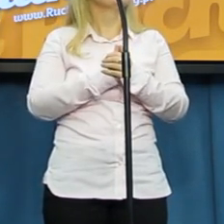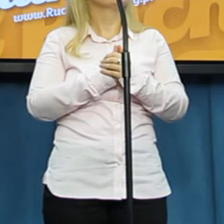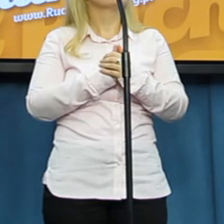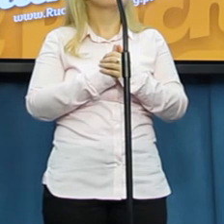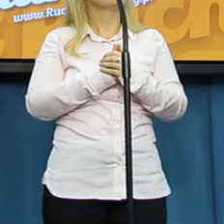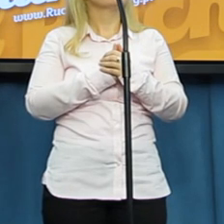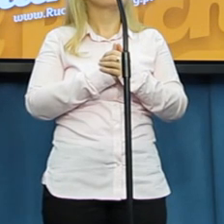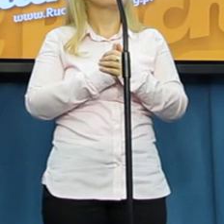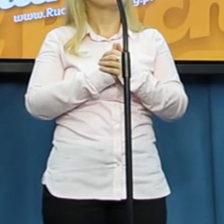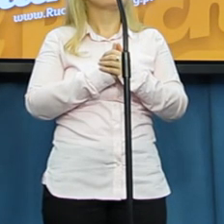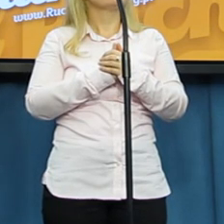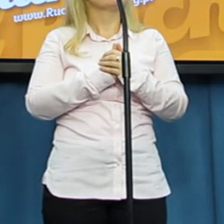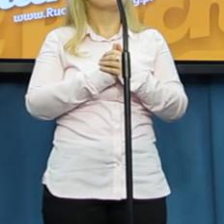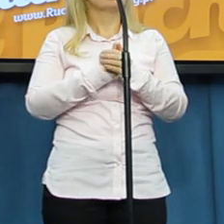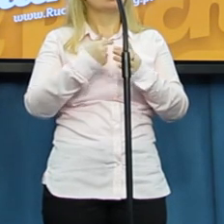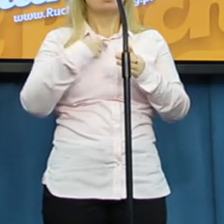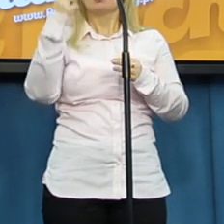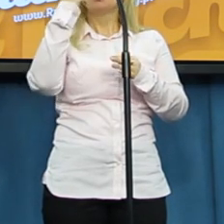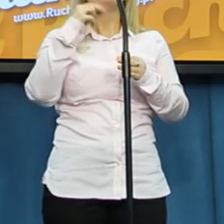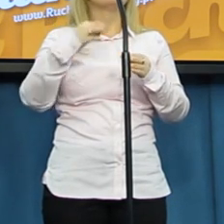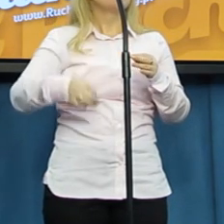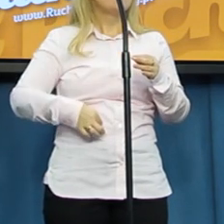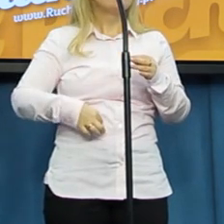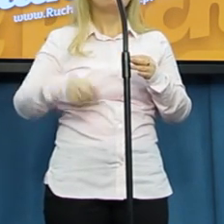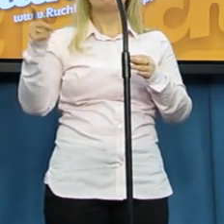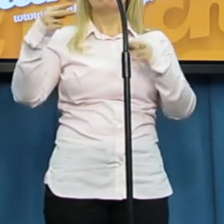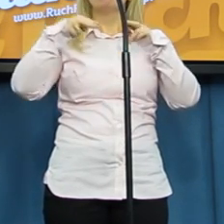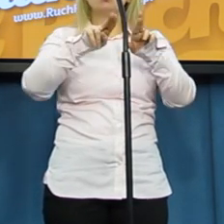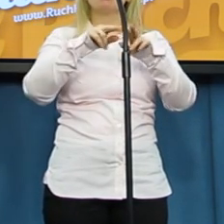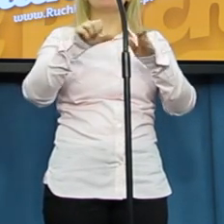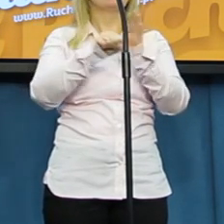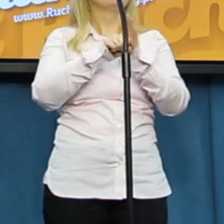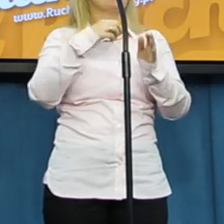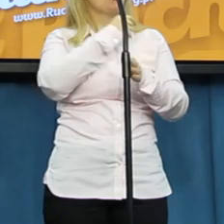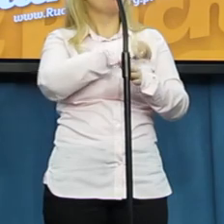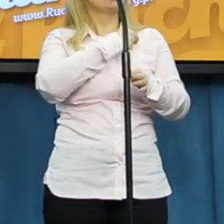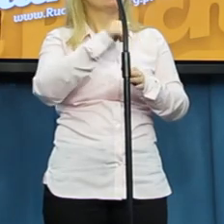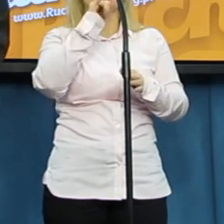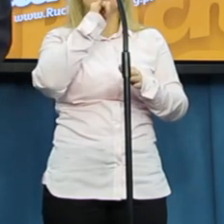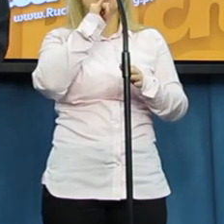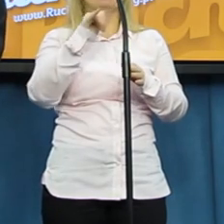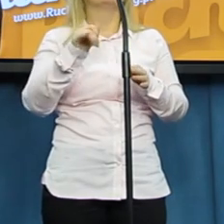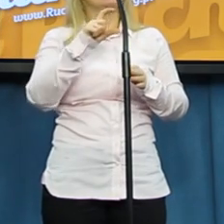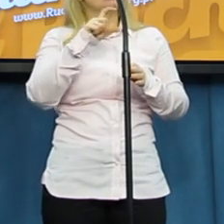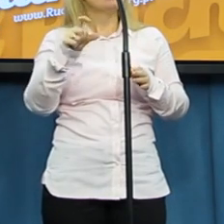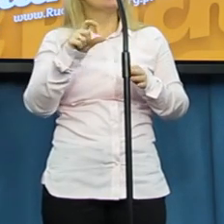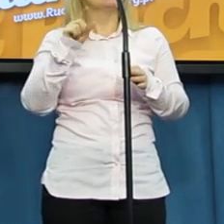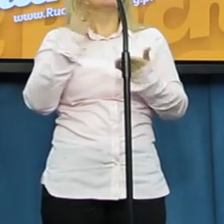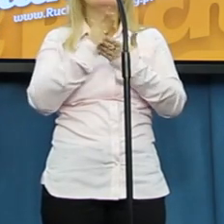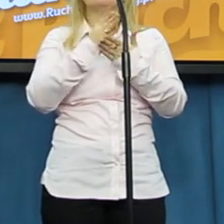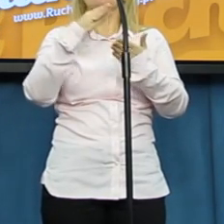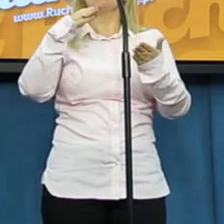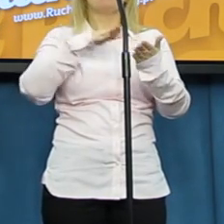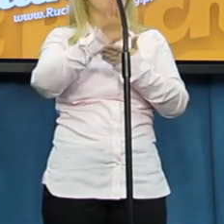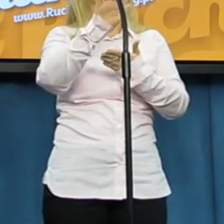Zapytam jeszcze o się Marka Siwca. Rozumiem, że pan wstępuje do ruchu Palikota, czy pan będzie ich reprezentantem po prostu, czy jakąś książeczkę? Nie